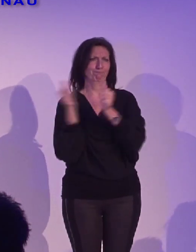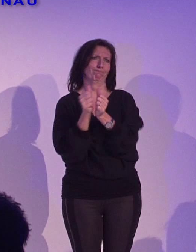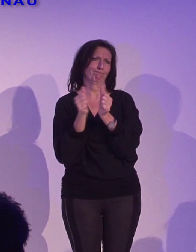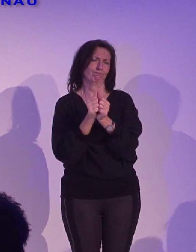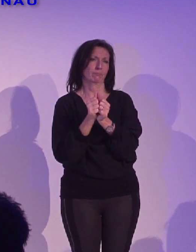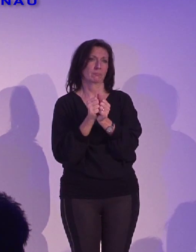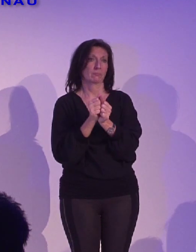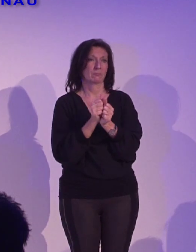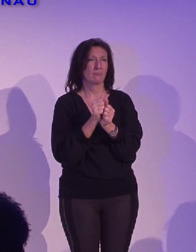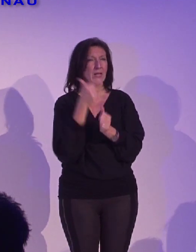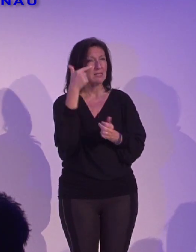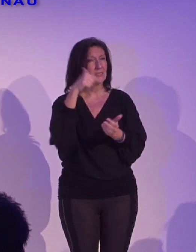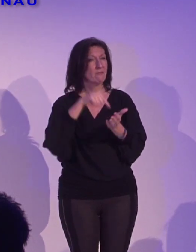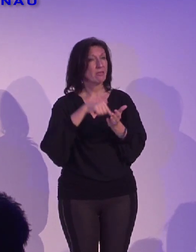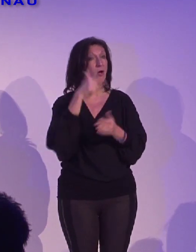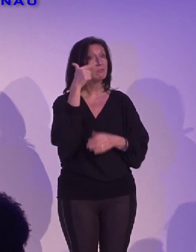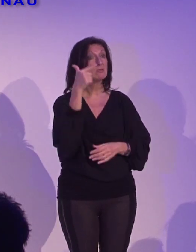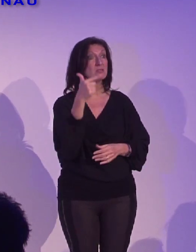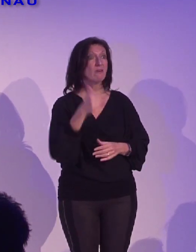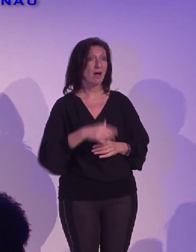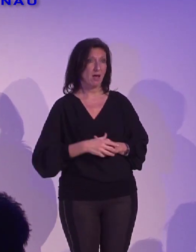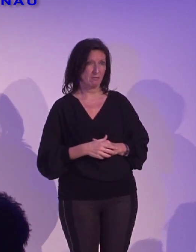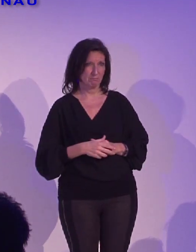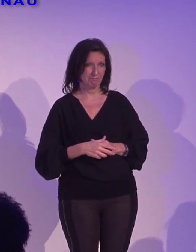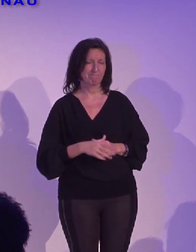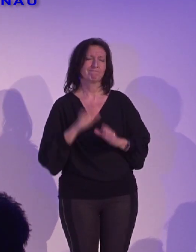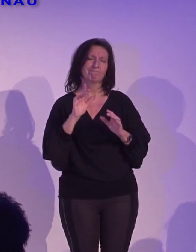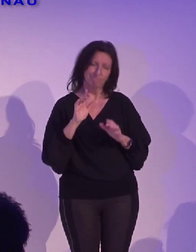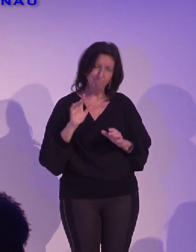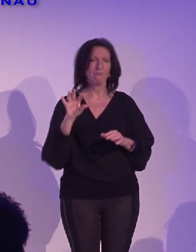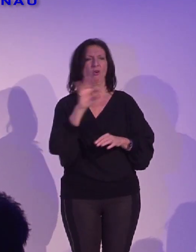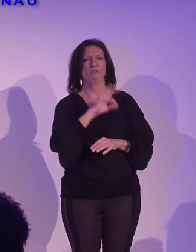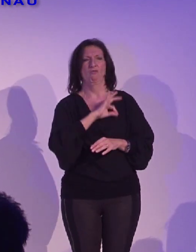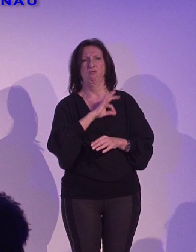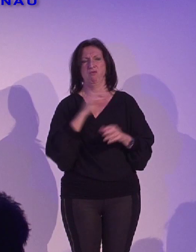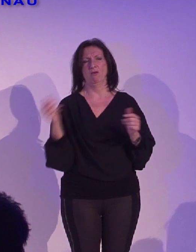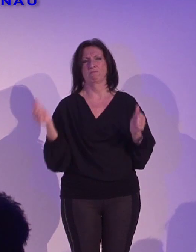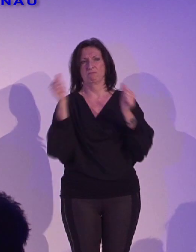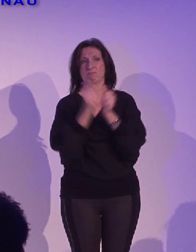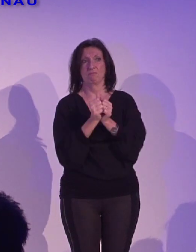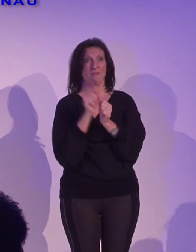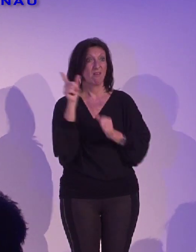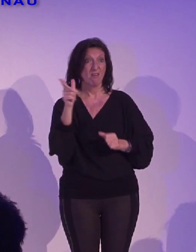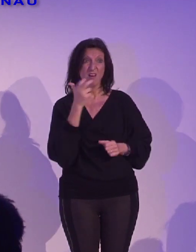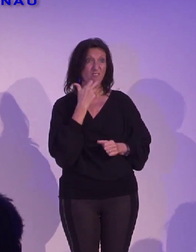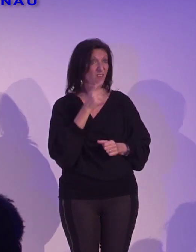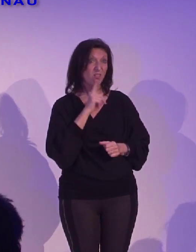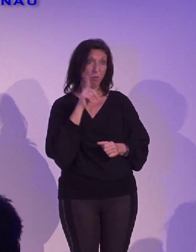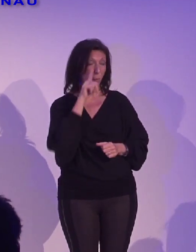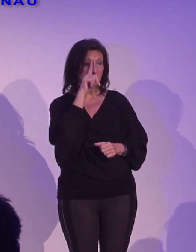Erst 2002 habe ich einen Freund bekommen. Und der wollte nur Sex mit mir